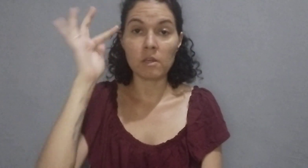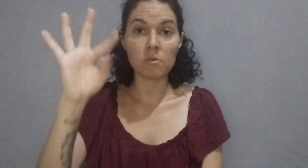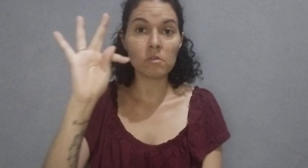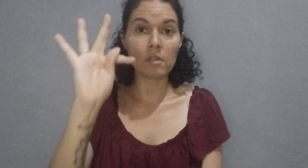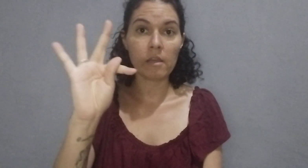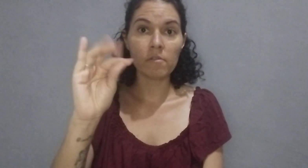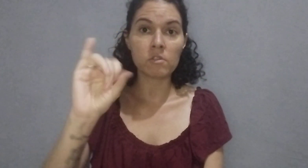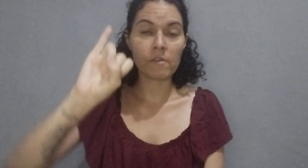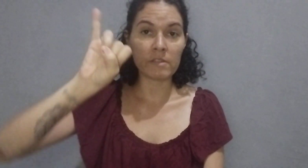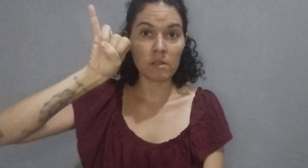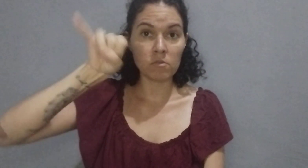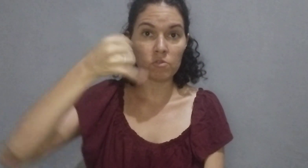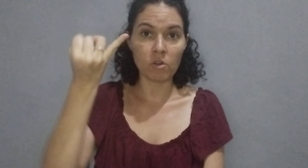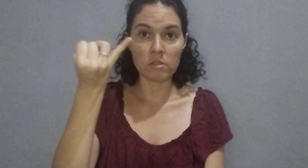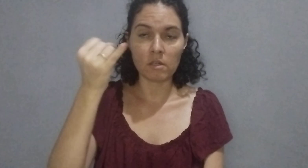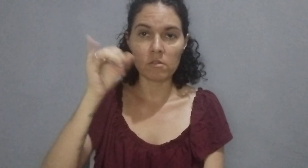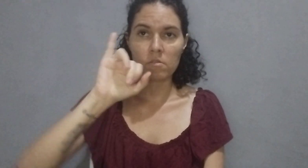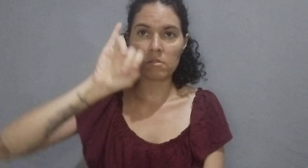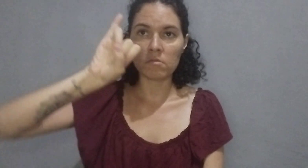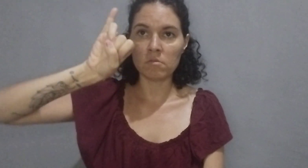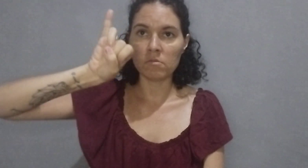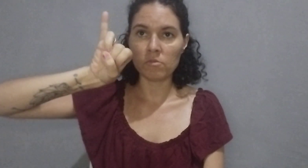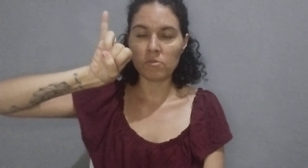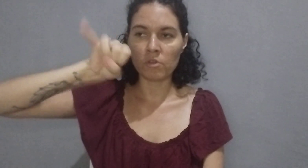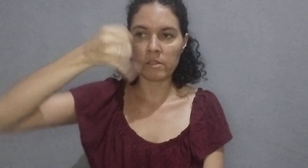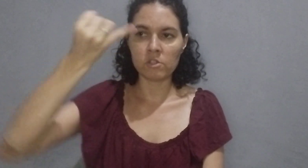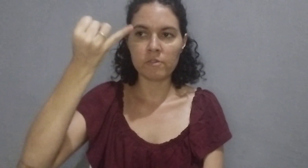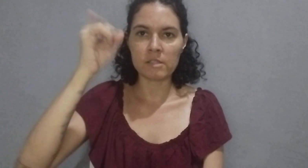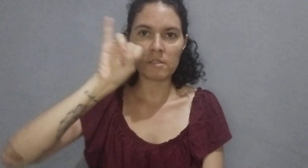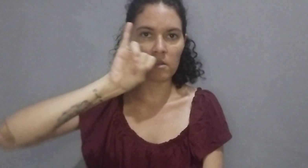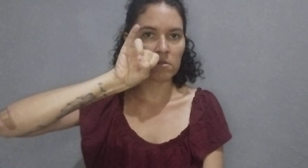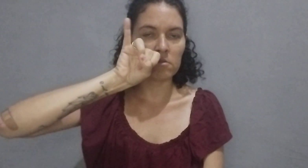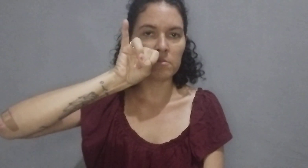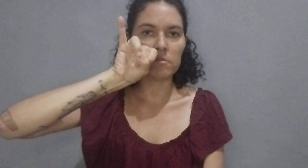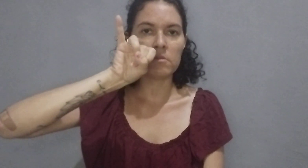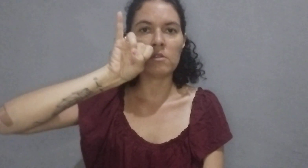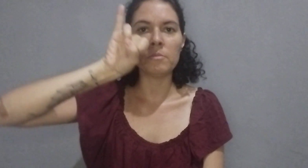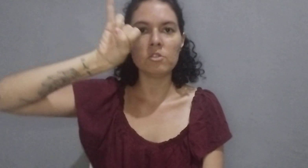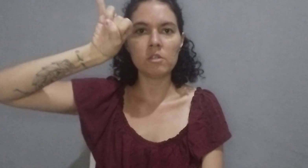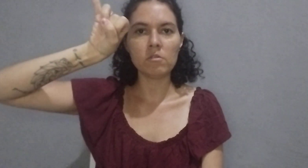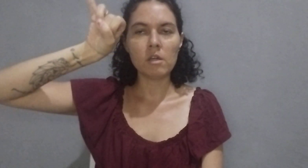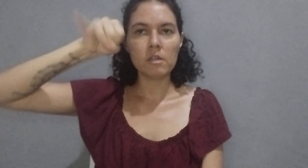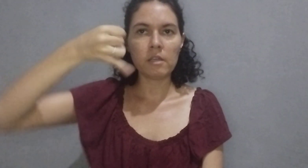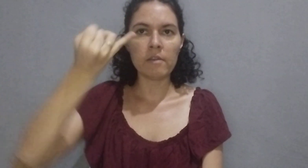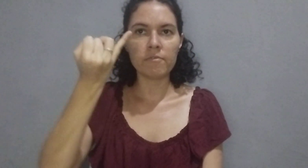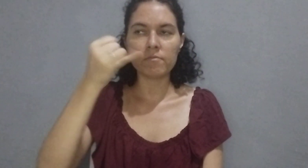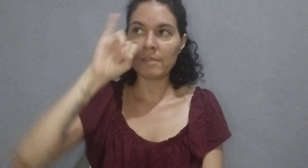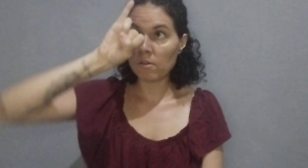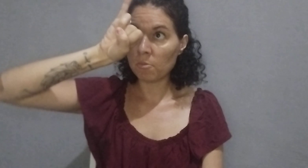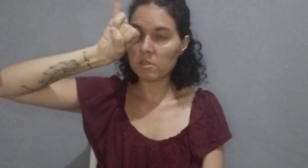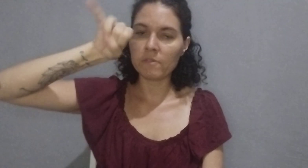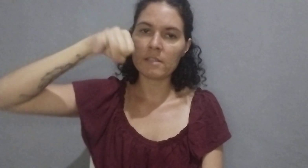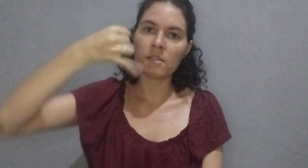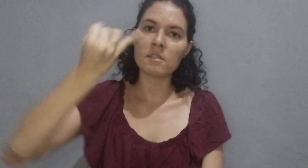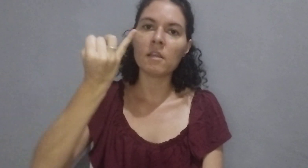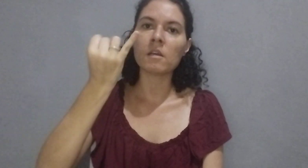o T, você vai fazer um J. O J a gente faz assim, ó. O dedo mindinho e aí como se estivesse